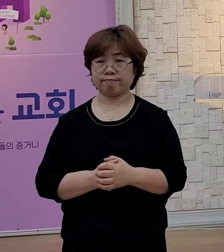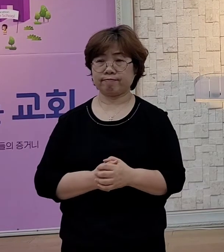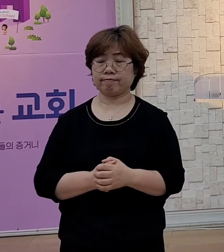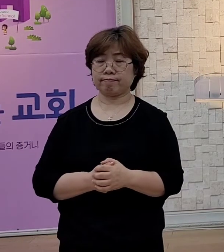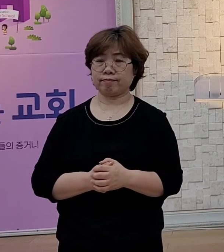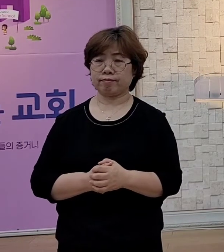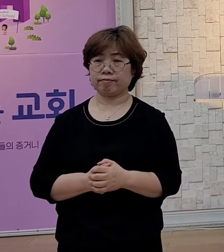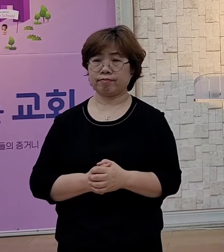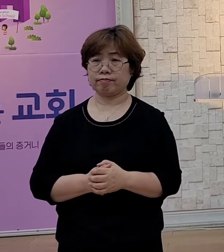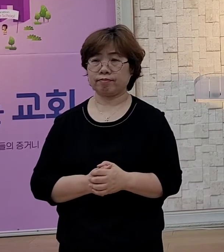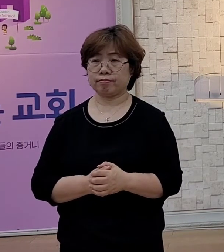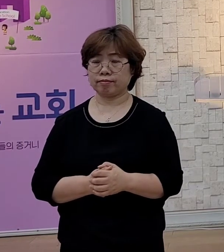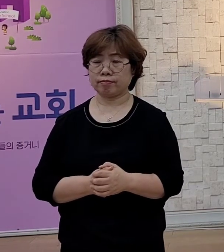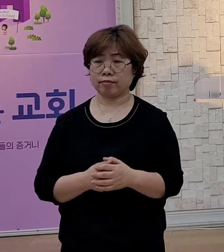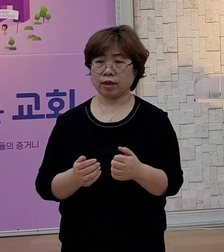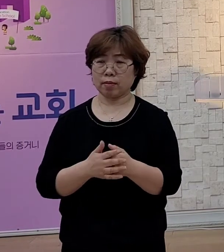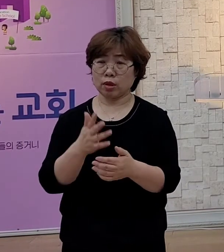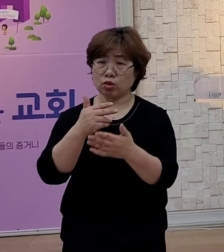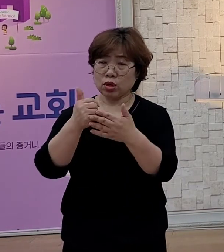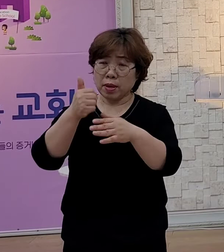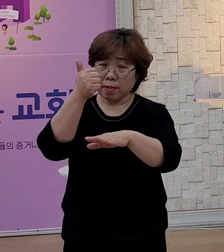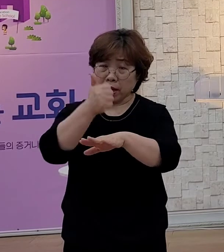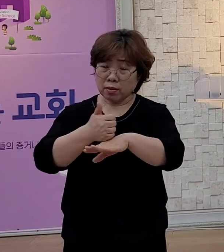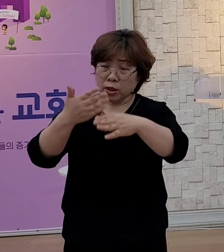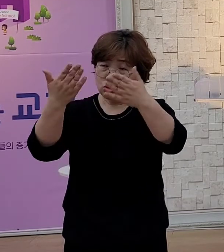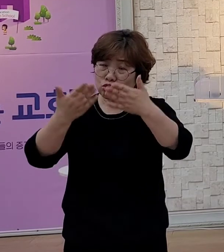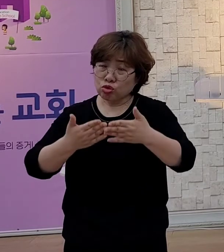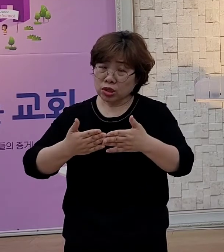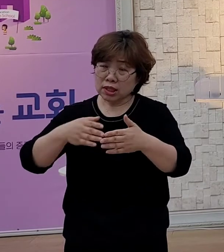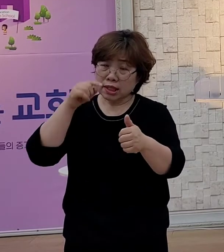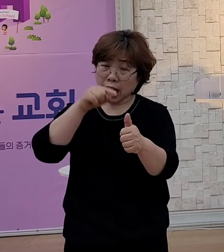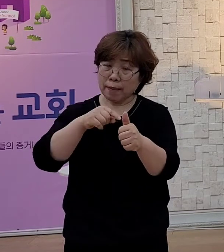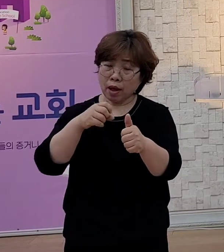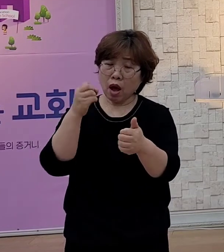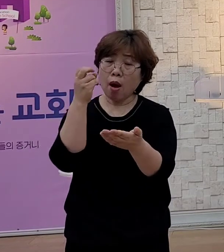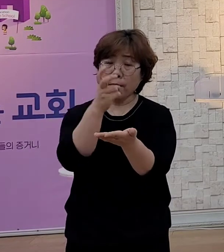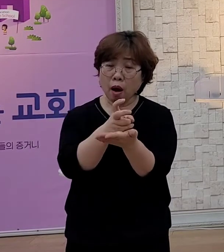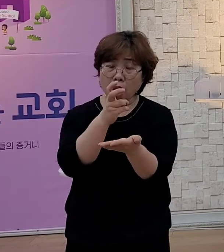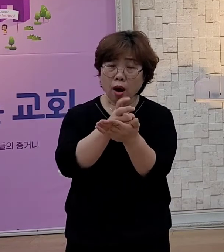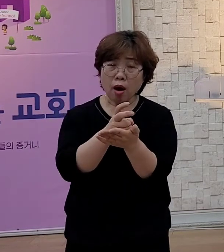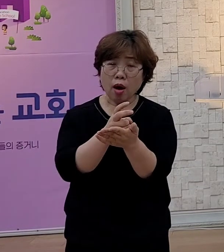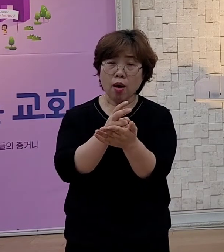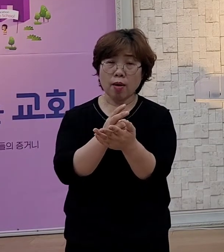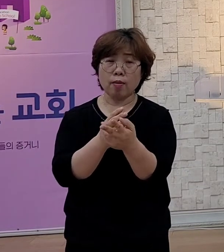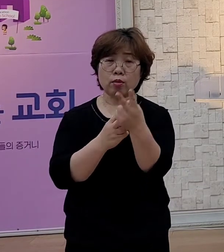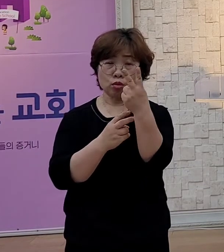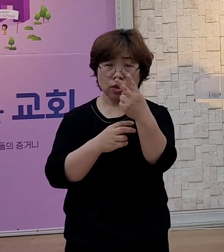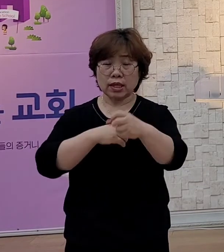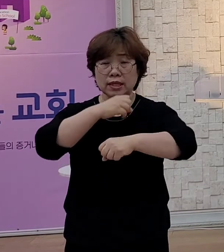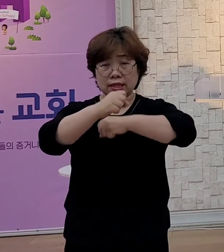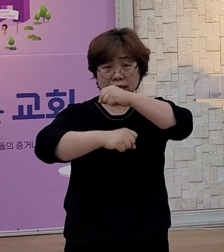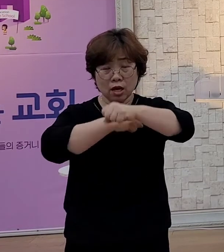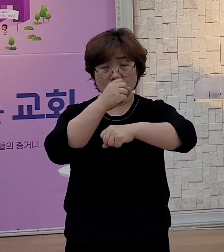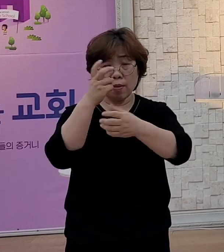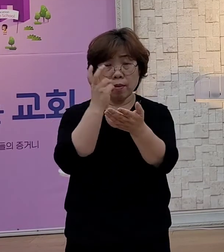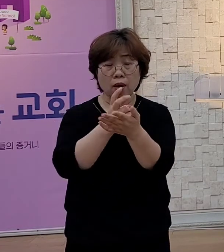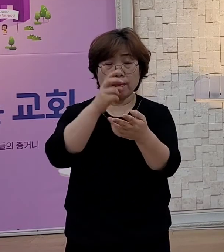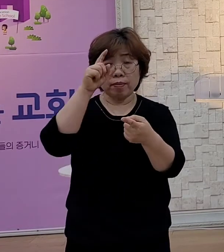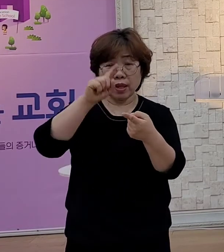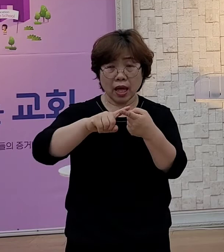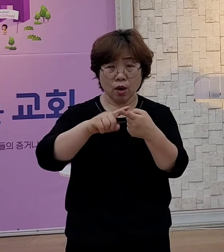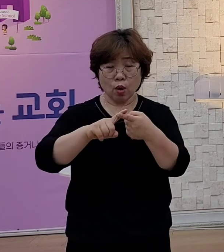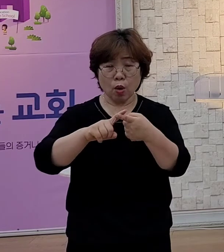그래서 주께서 마지막으로 주신 사명과 이 계명, 자유의 율법대로 말하고